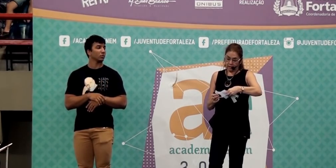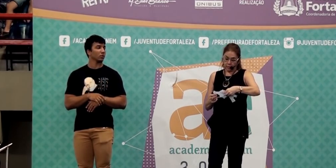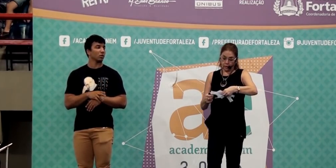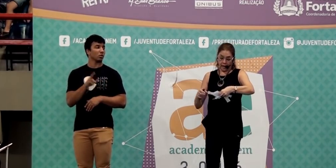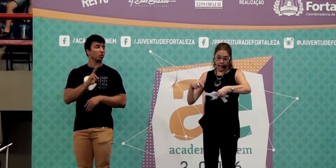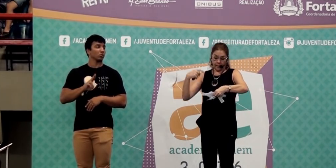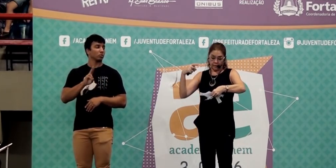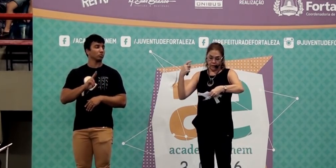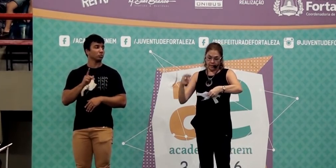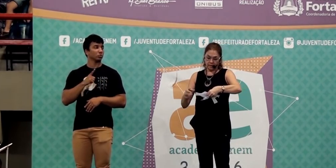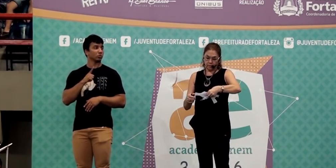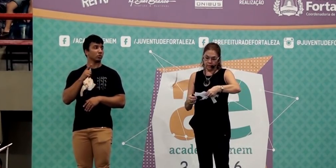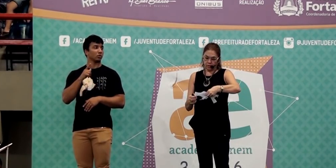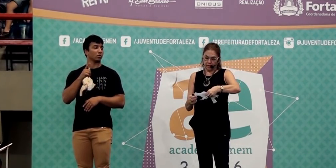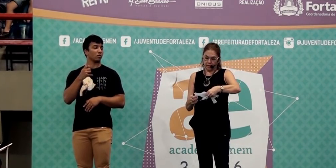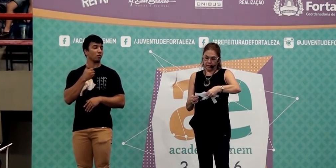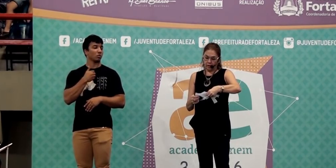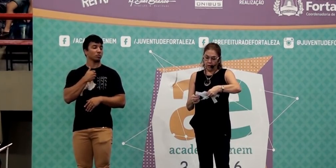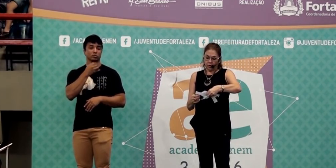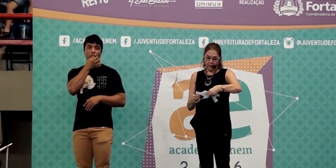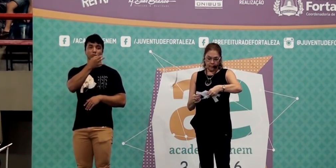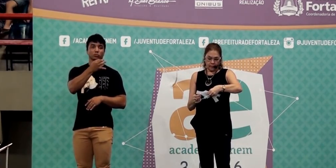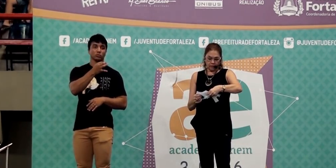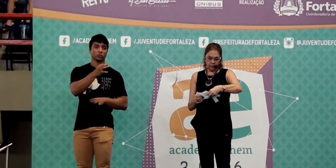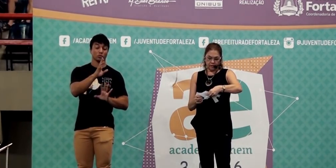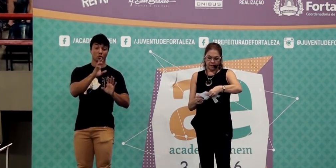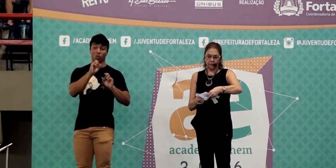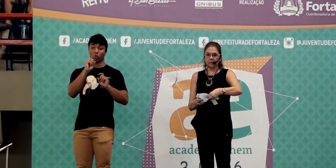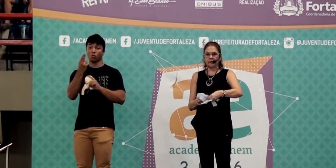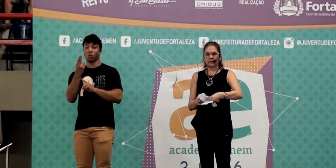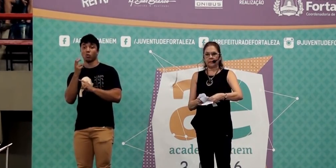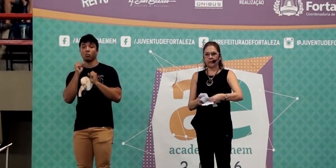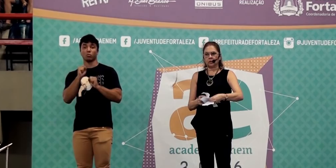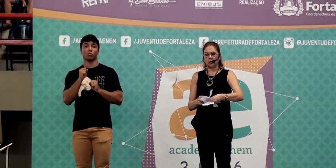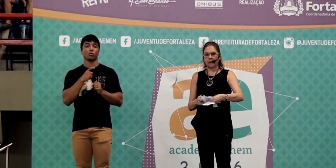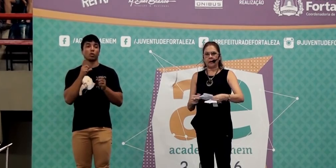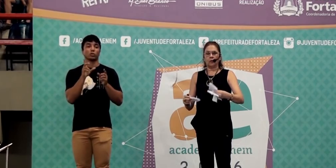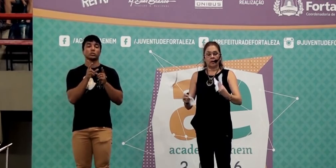usando a informação sugerida. Ou eu posso fazer o